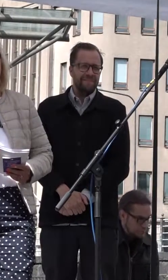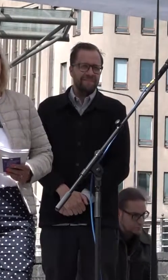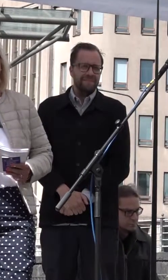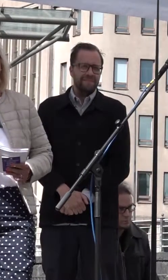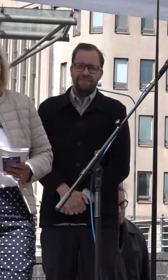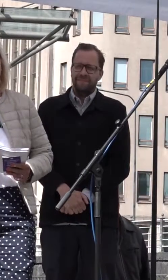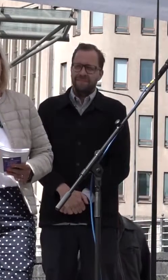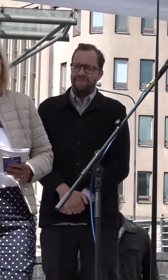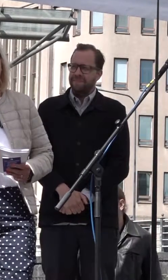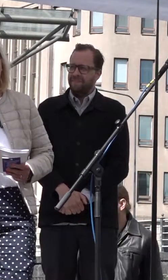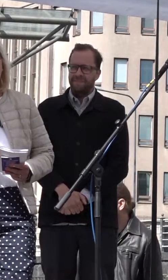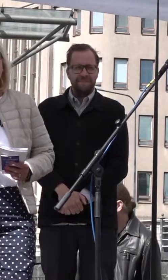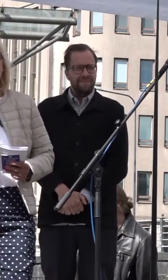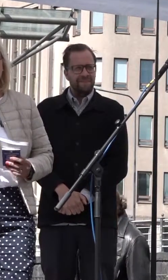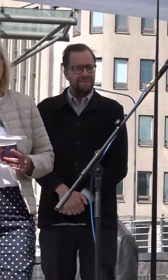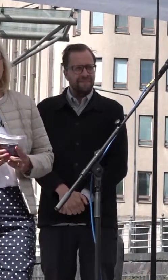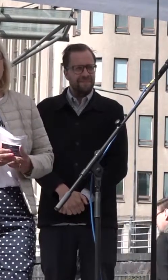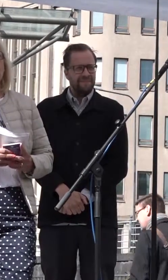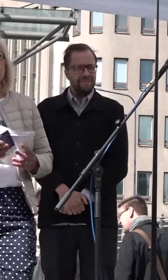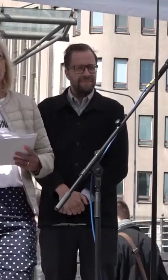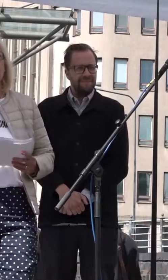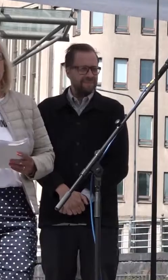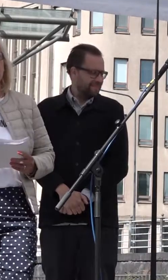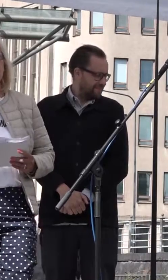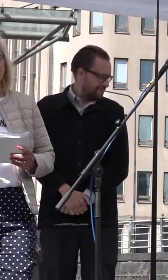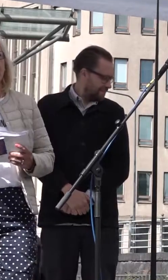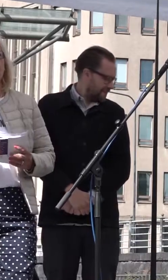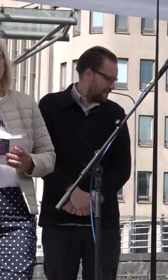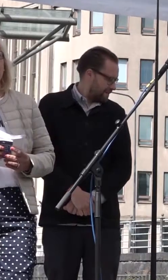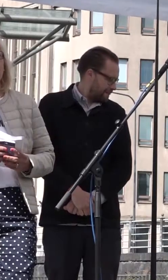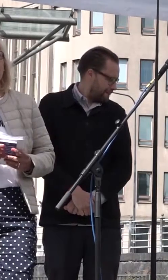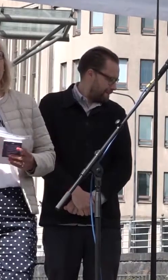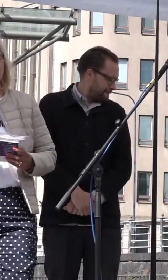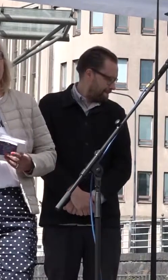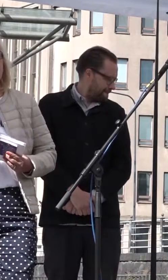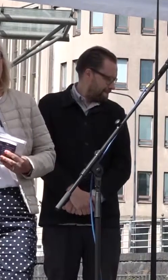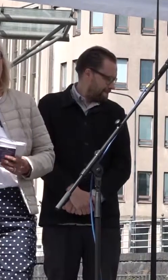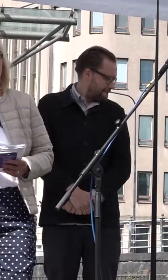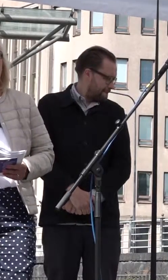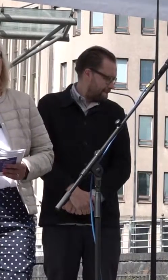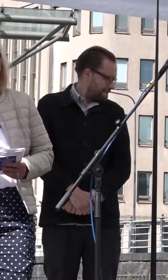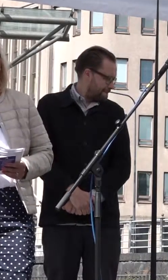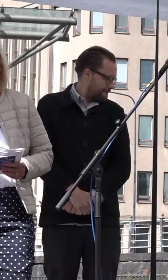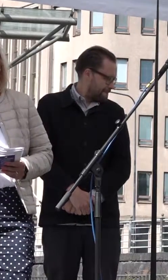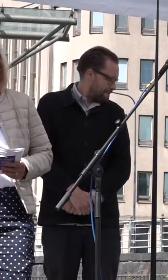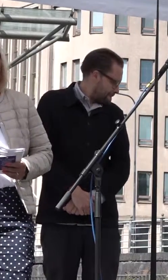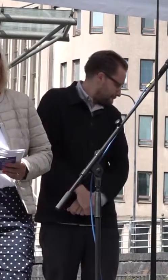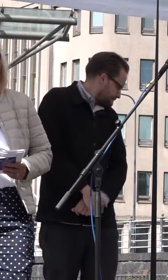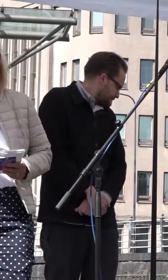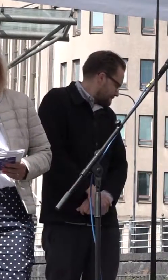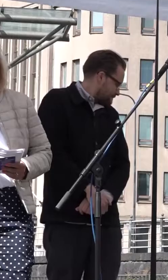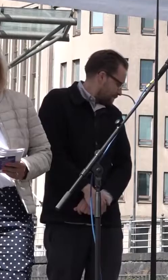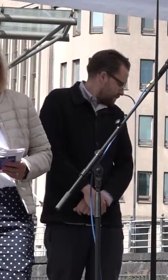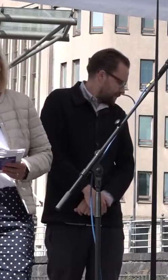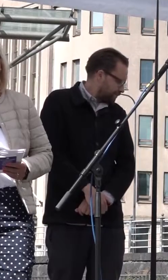ja somesta ja tässä YK-sopimuksessa, niin tämä nyt velvoittaa meitä vähän tekemään helppokäyttöisiä